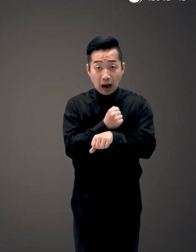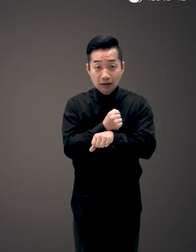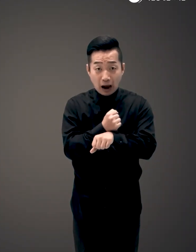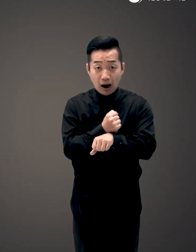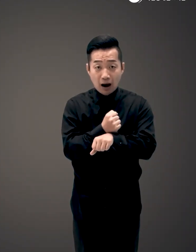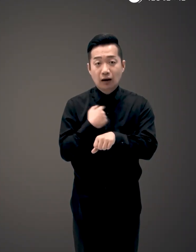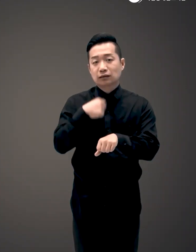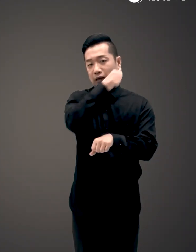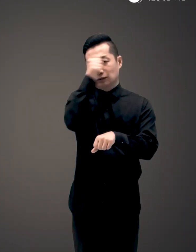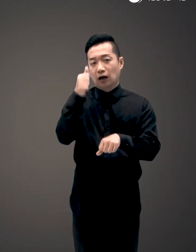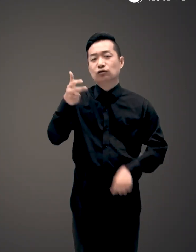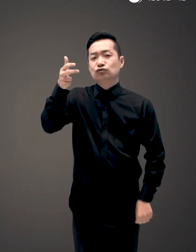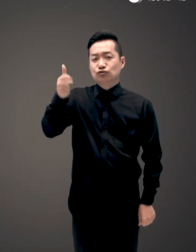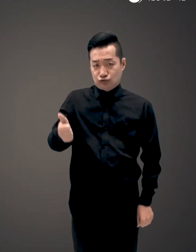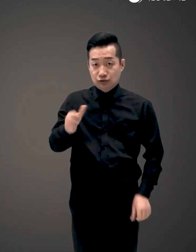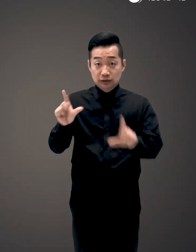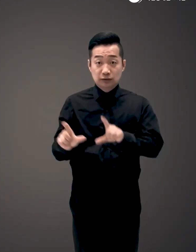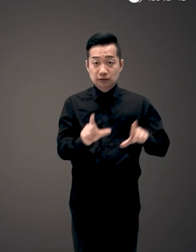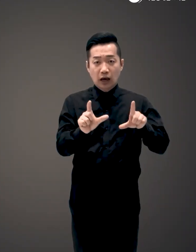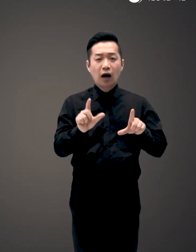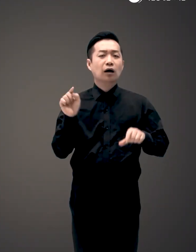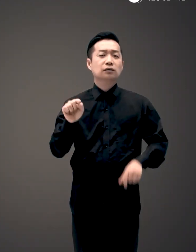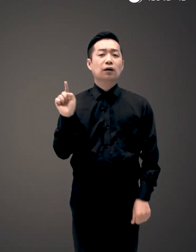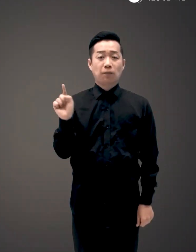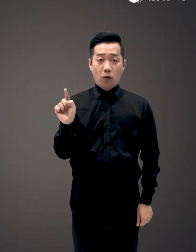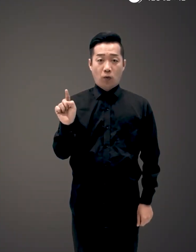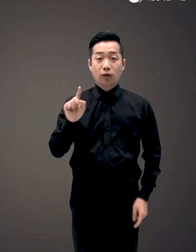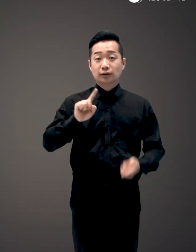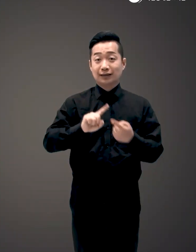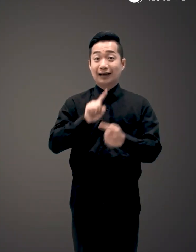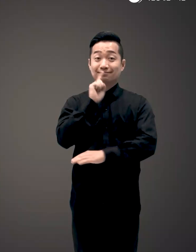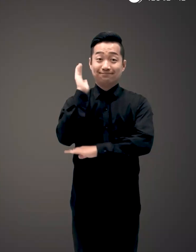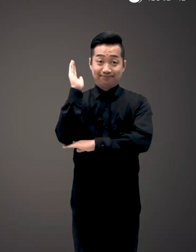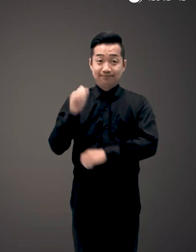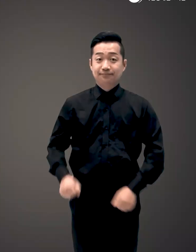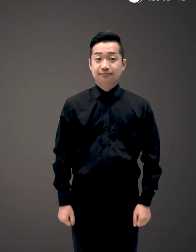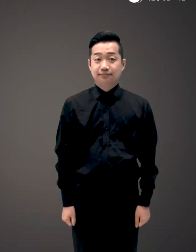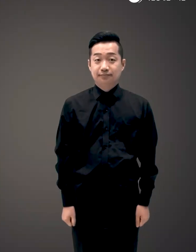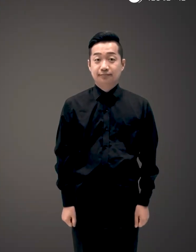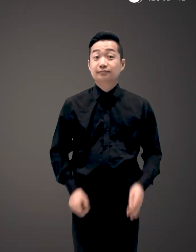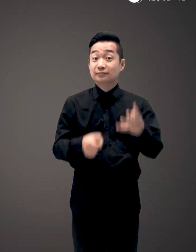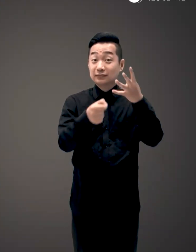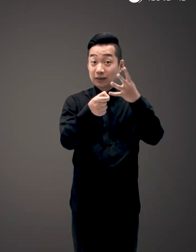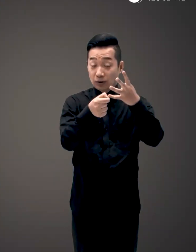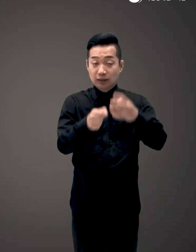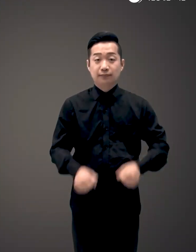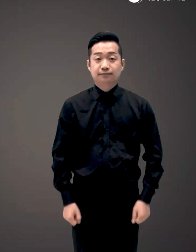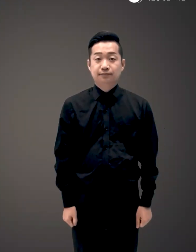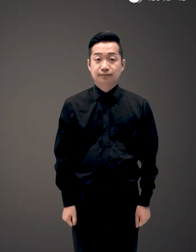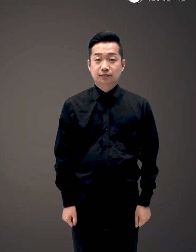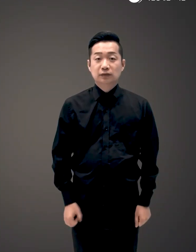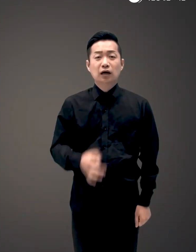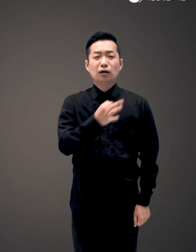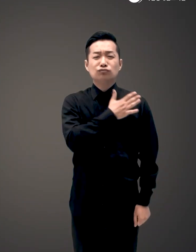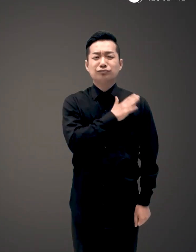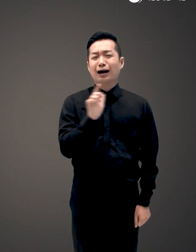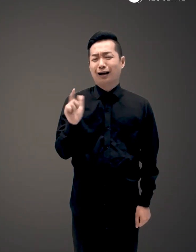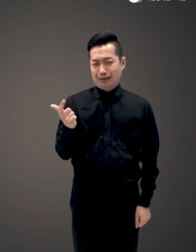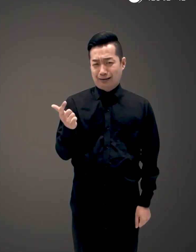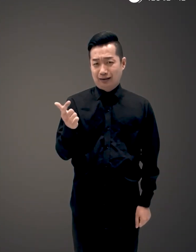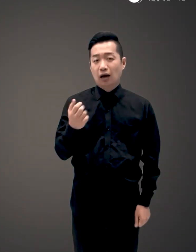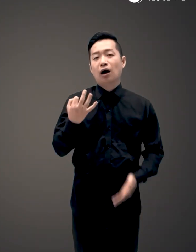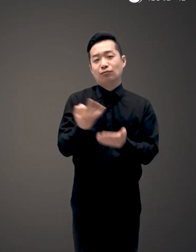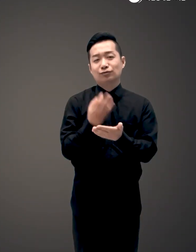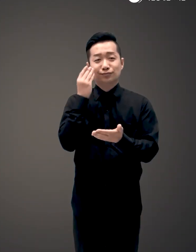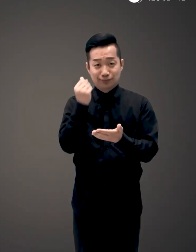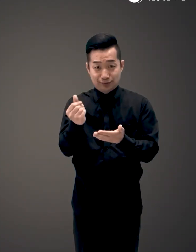됐는지, 자기 인생을 주인공으로 산다는 건 어떤 건지 그거에 대한 이야기를 담았고요. 이제 네 번째가 부자는 아니지만